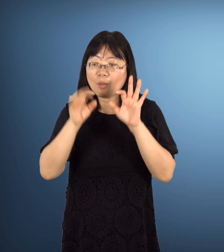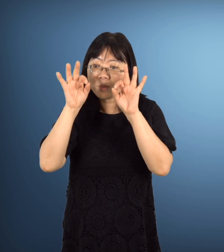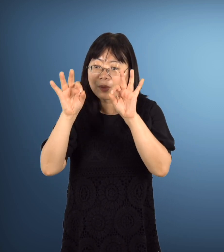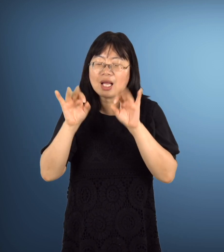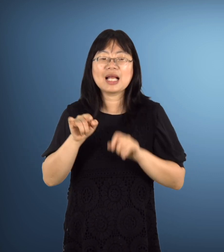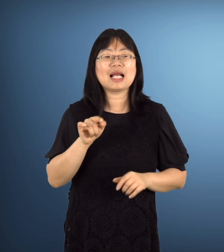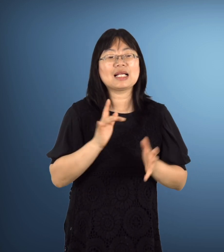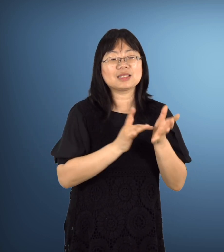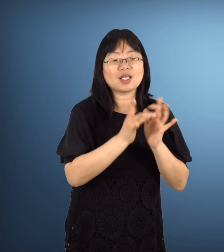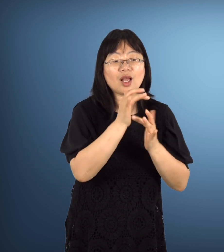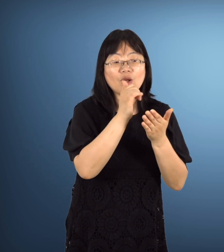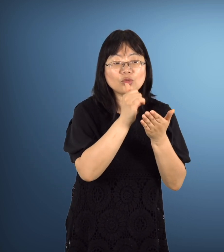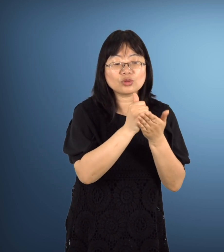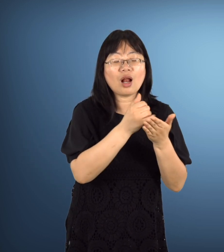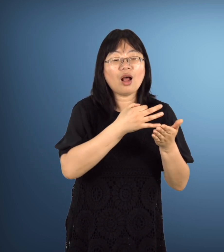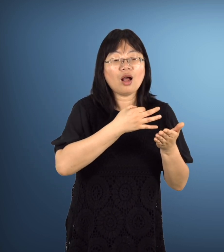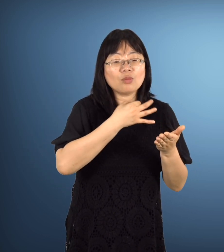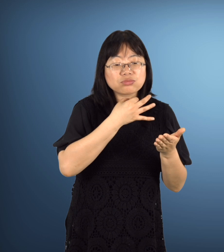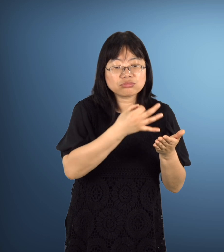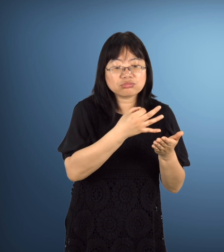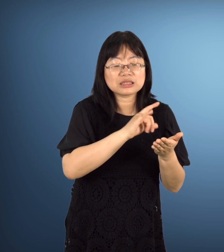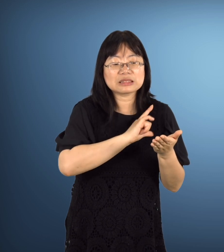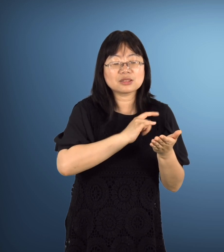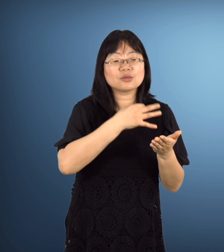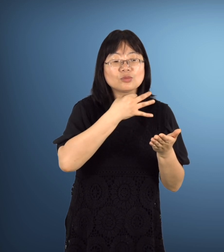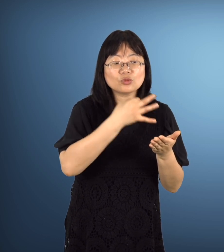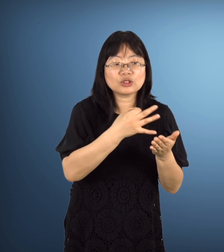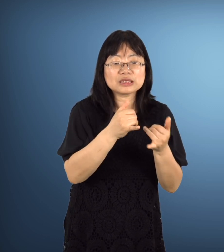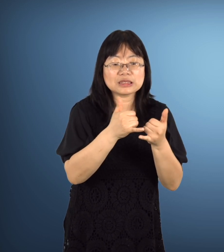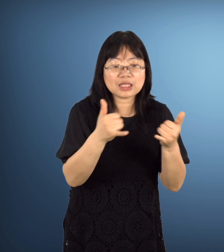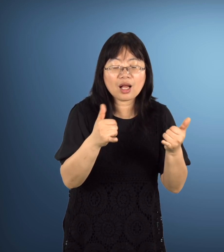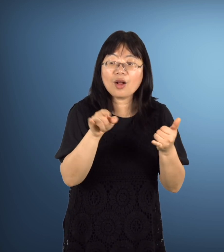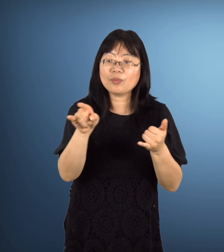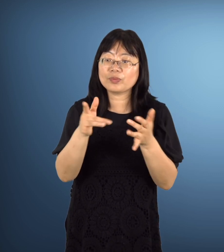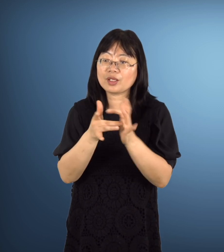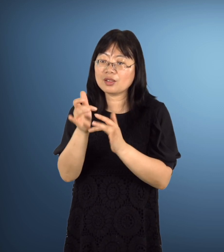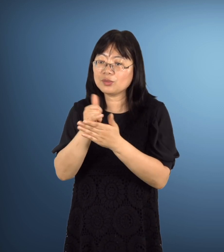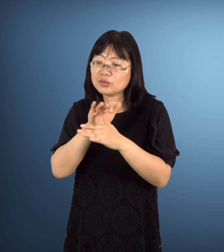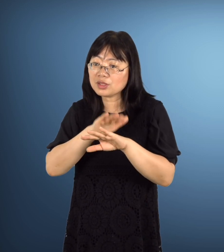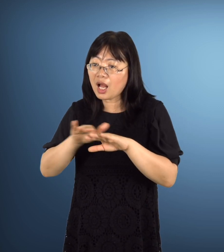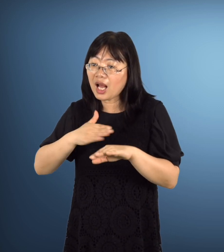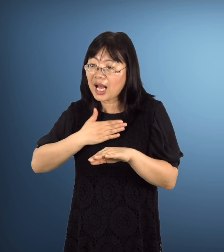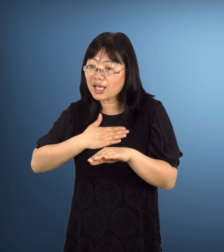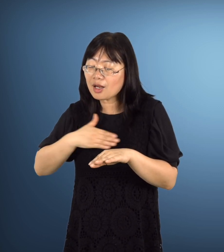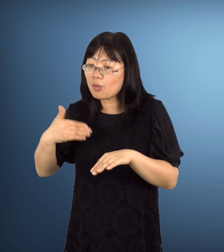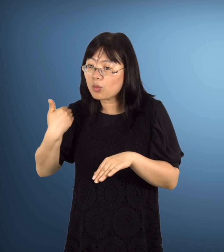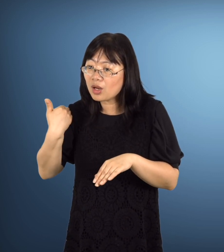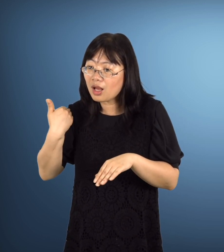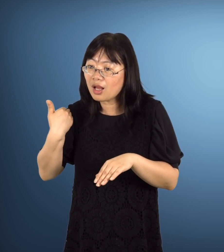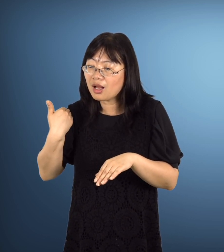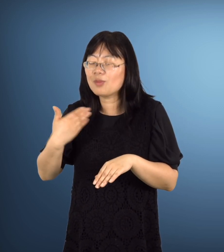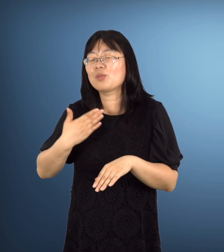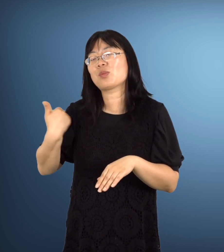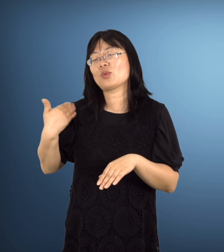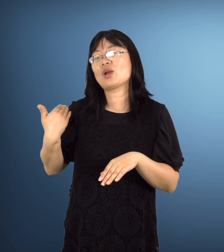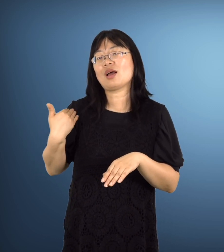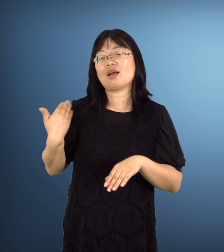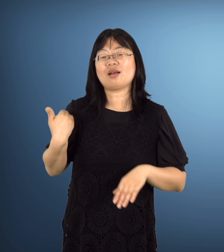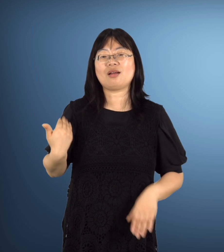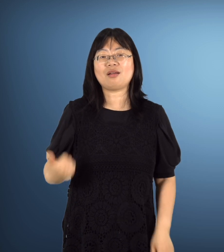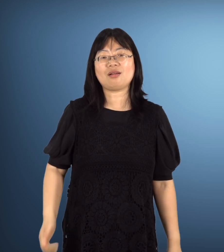했죠? 예수라 하는 그 사람이. 그러면 이 사람이 예수를 제대로 알고 있는 사람입니까? 모르고 있는